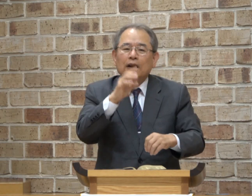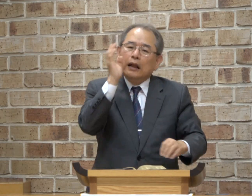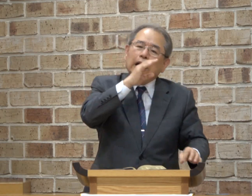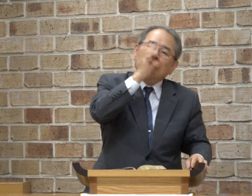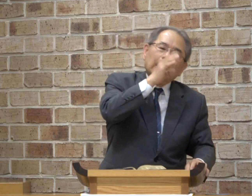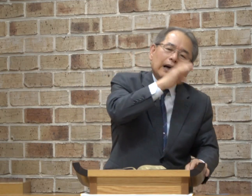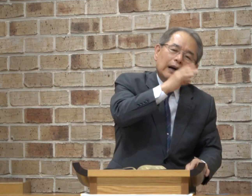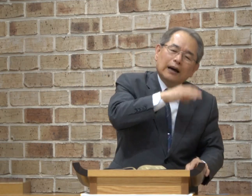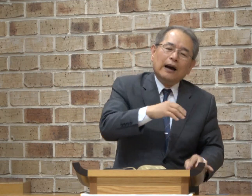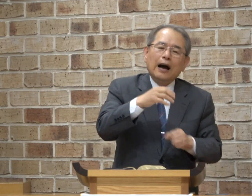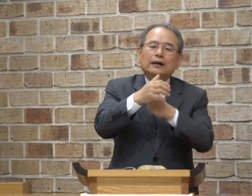오히려